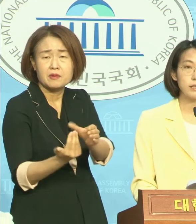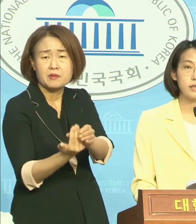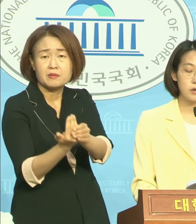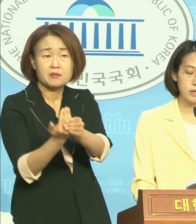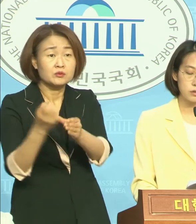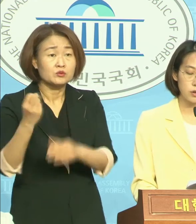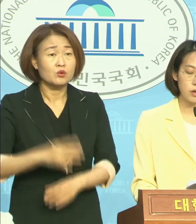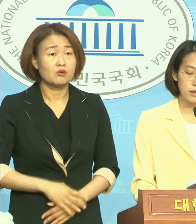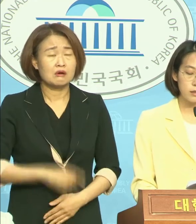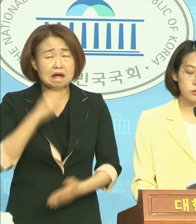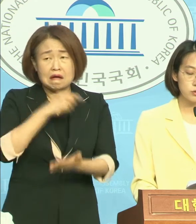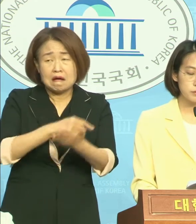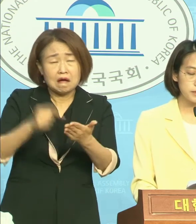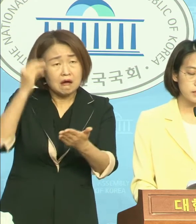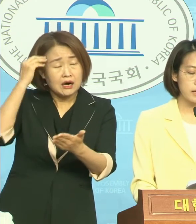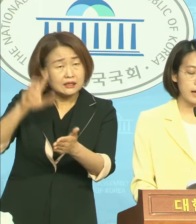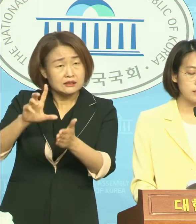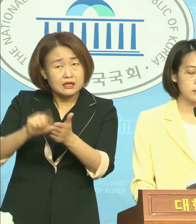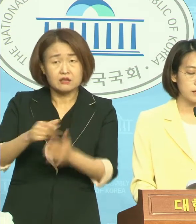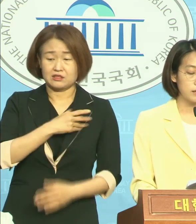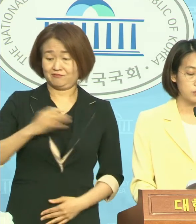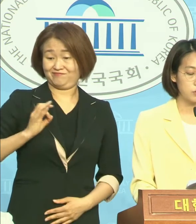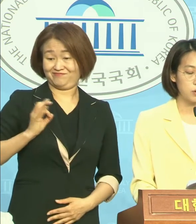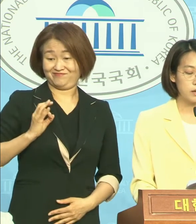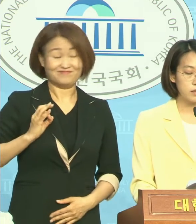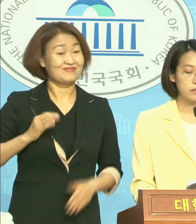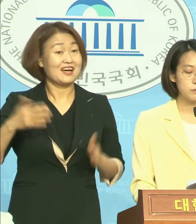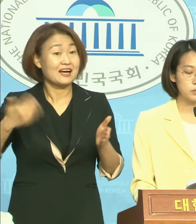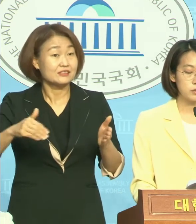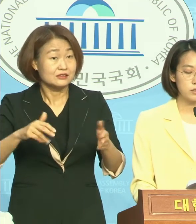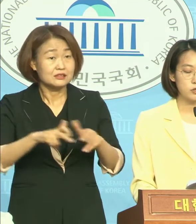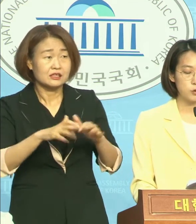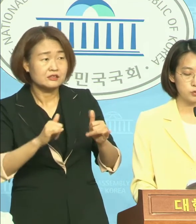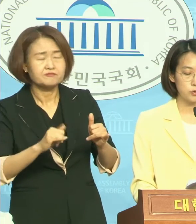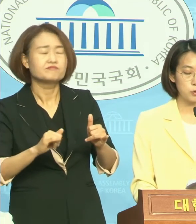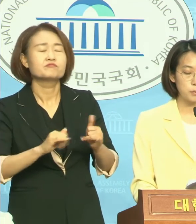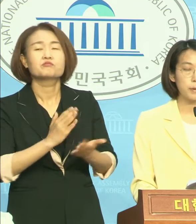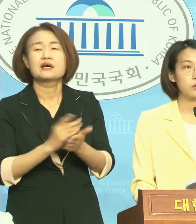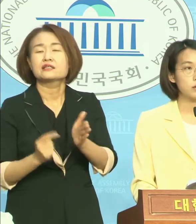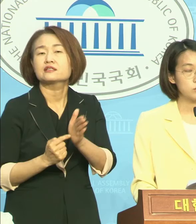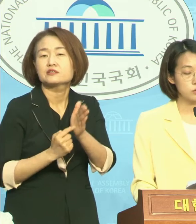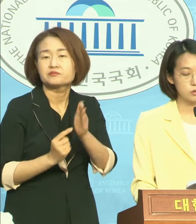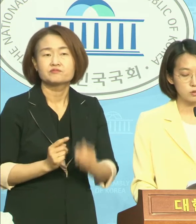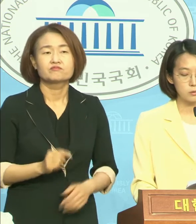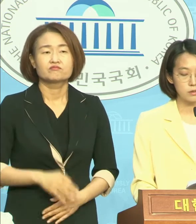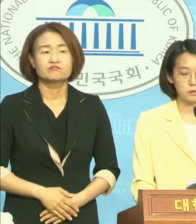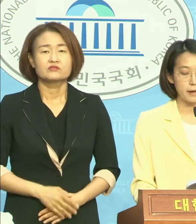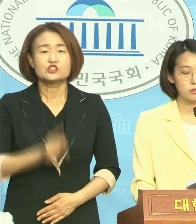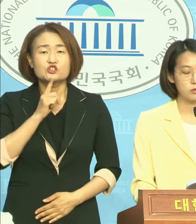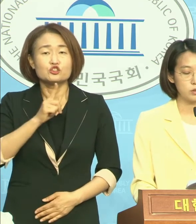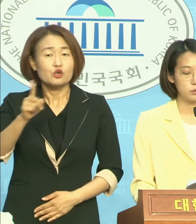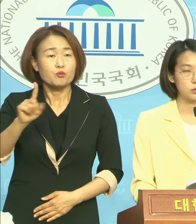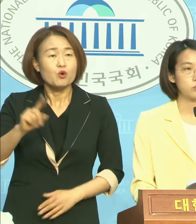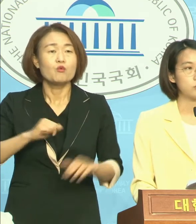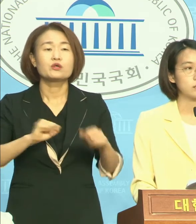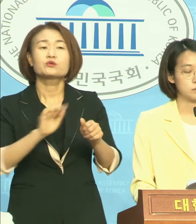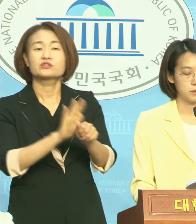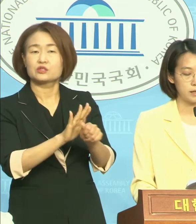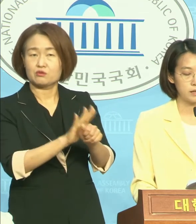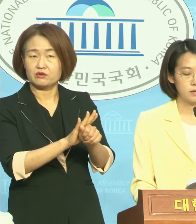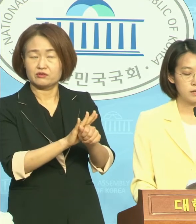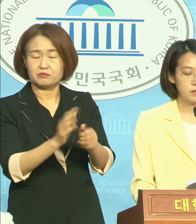재난 상황에서 기존 수급 대상이 아닌 장애인도 긴급지원 신청 후 곧바로 활동 지원 서비스를 받을 수 있도록